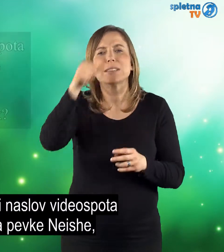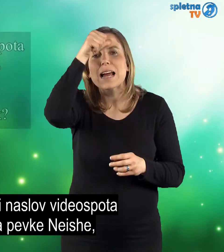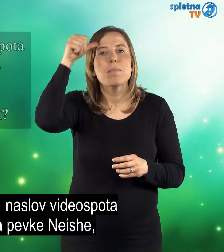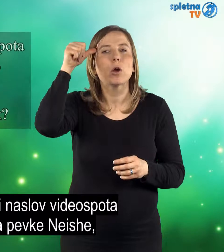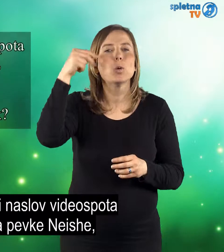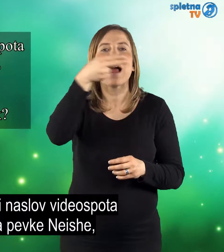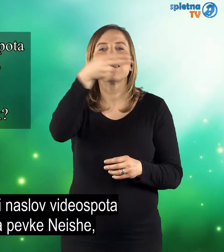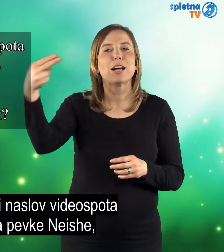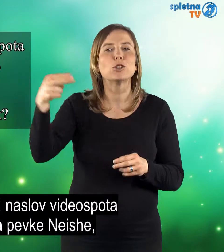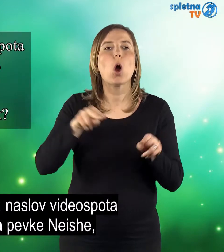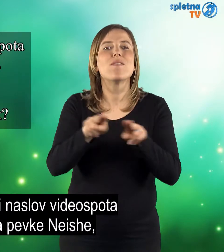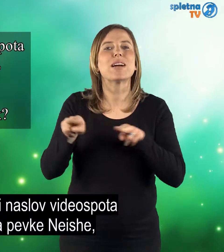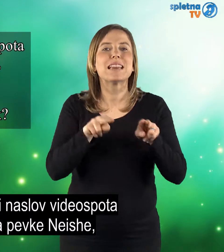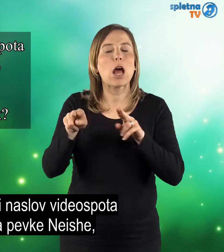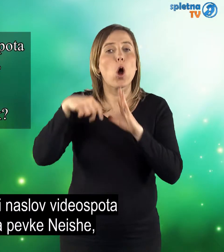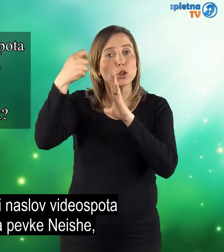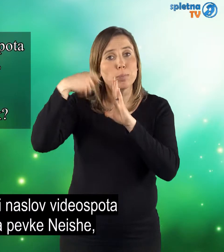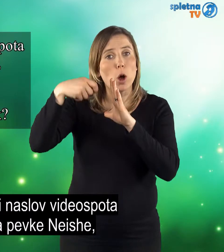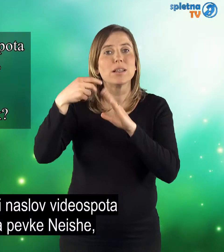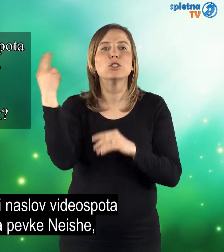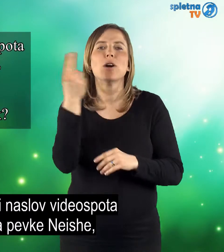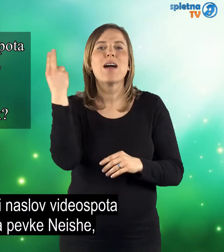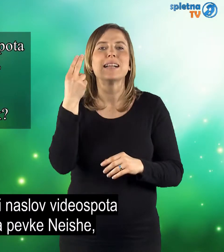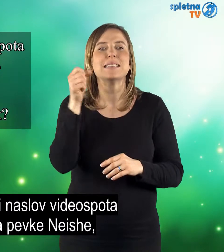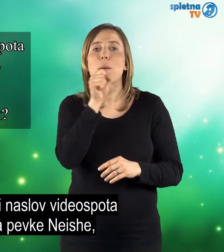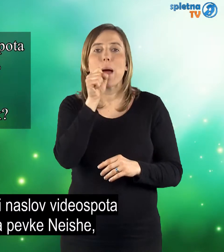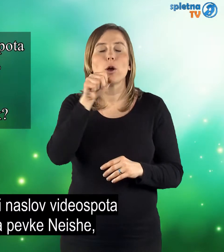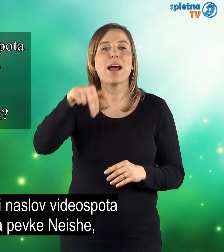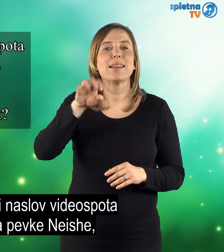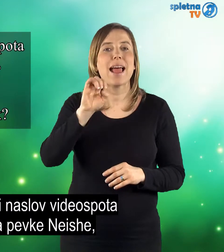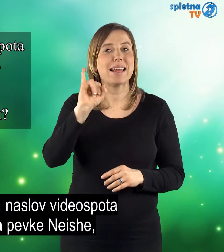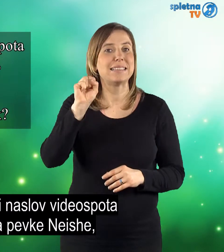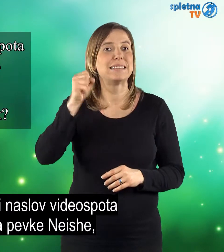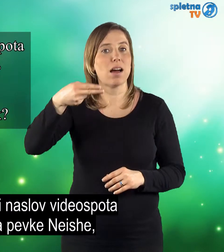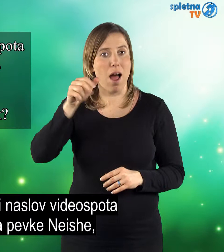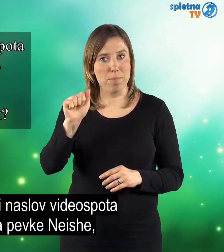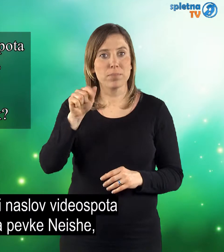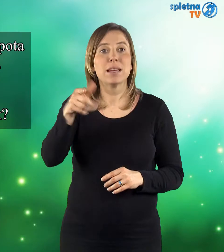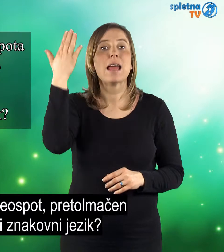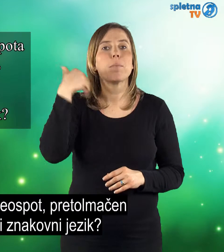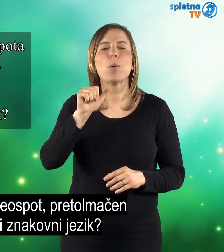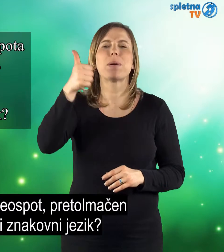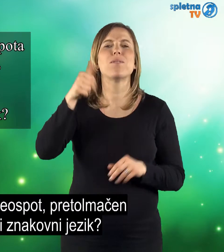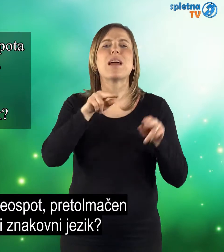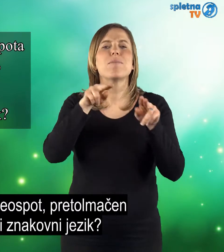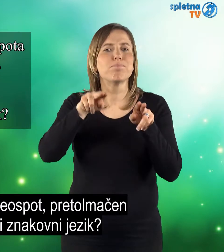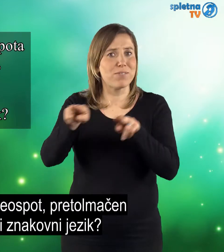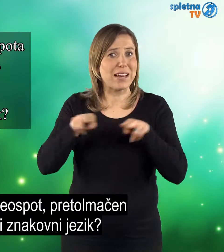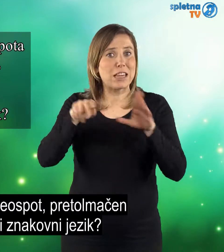Kako se glasi naslov videospota slovenske pevke Nejše, ki je bil prvi videospot pretolmačen v